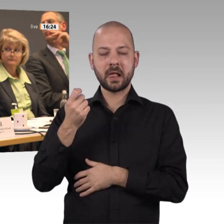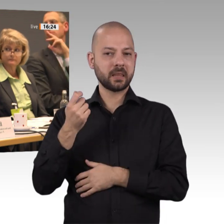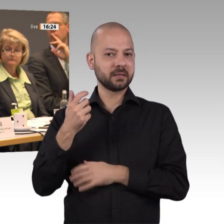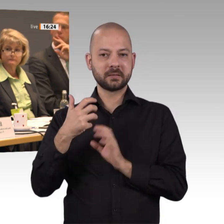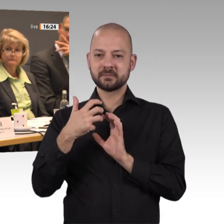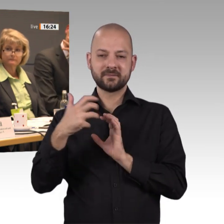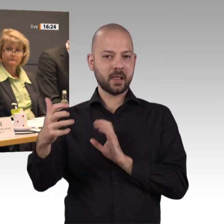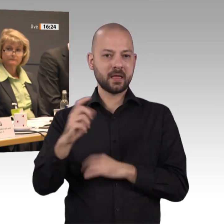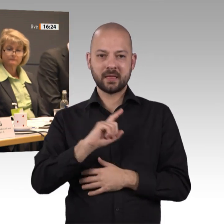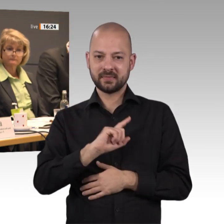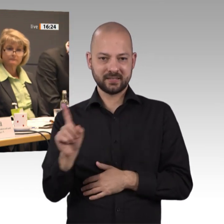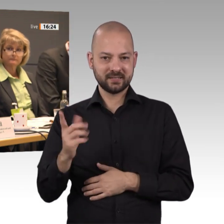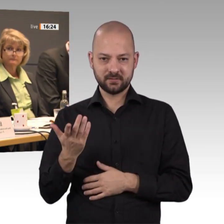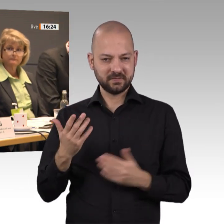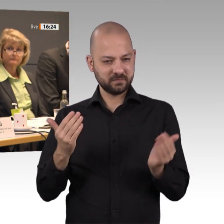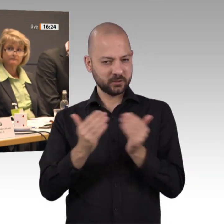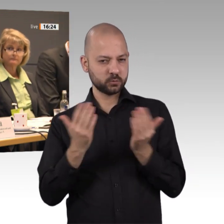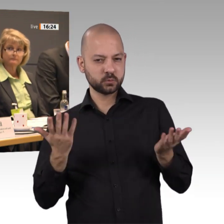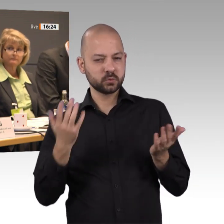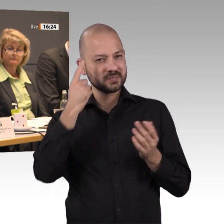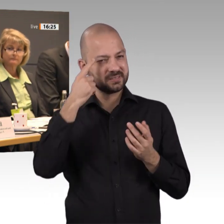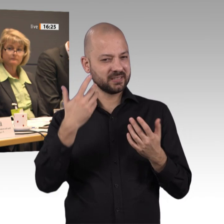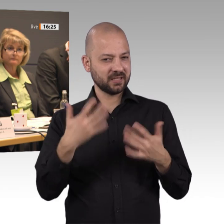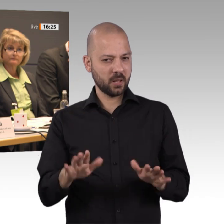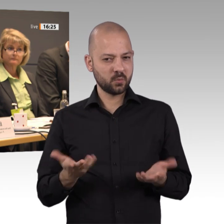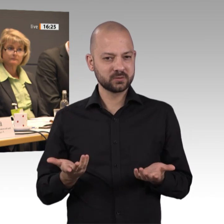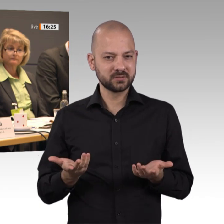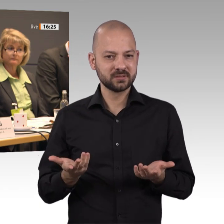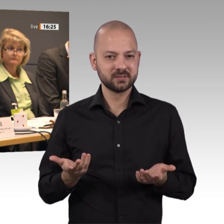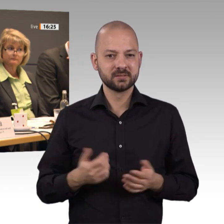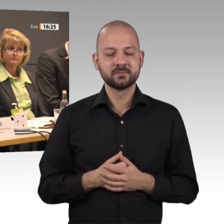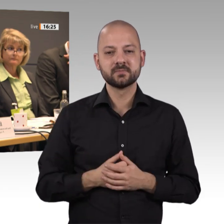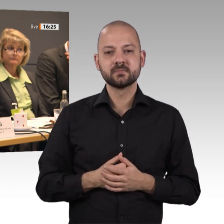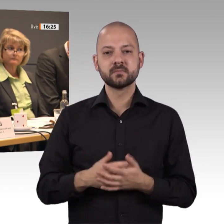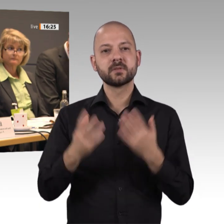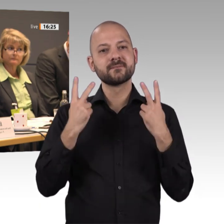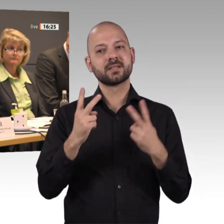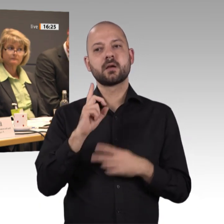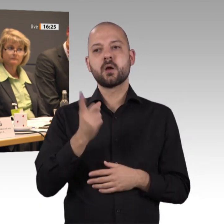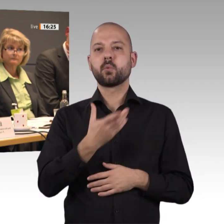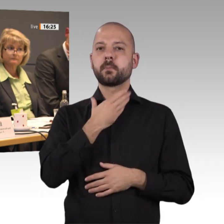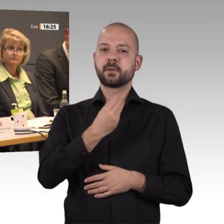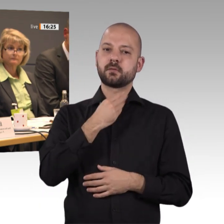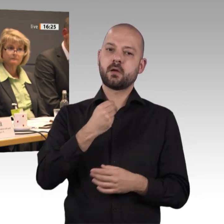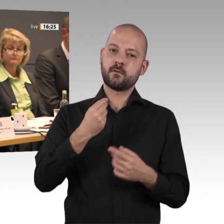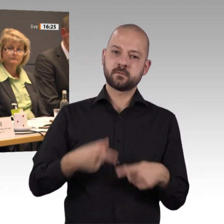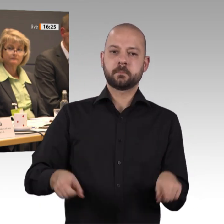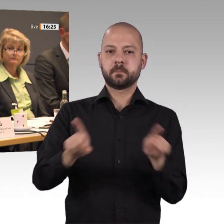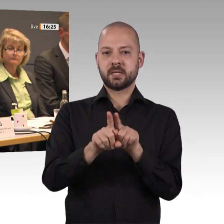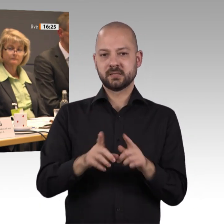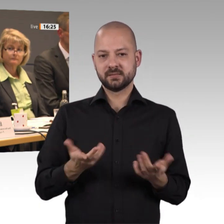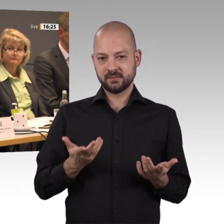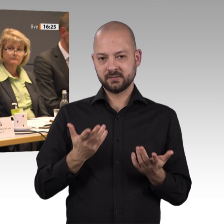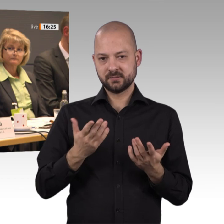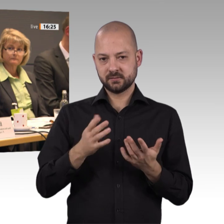das Eltern uns zutragen, ist, dass sie meistens gar nicht wissen, woher sie Hilfe bekommen, welche Hilfen es gibt, auf was für Leistungen sie Anspruch haben.